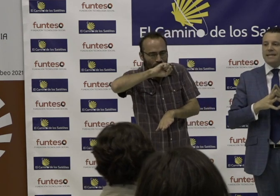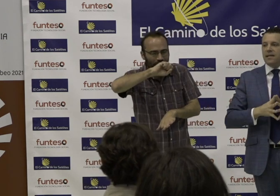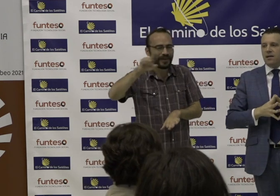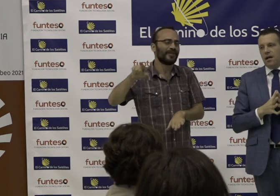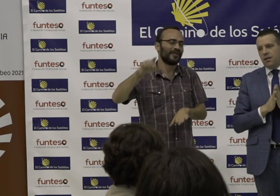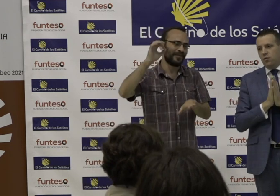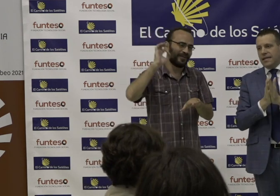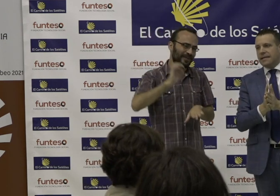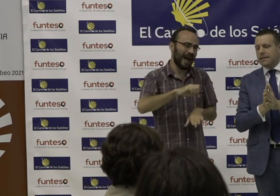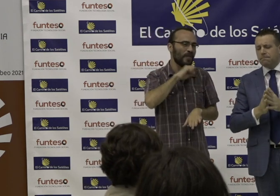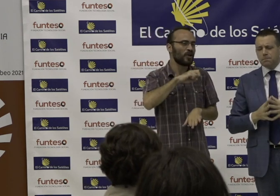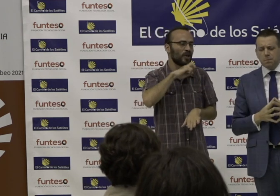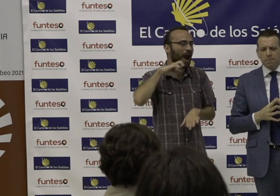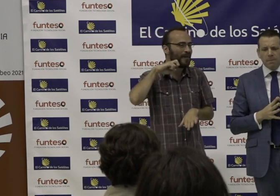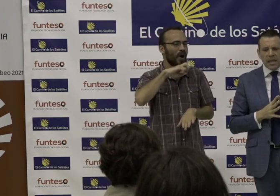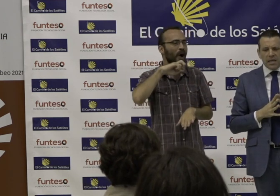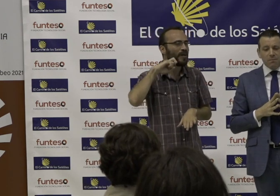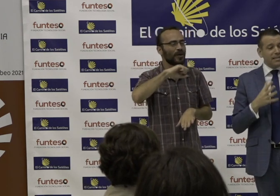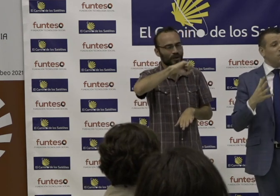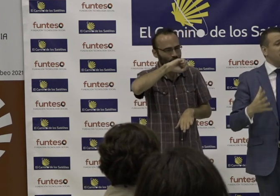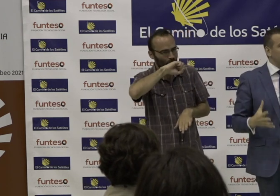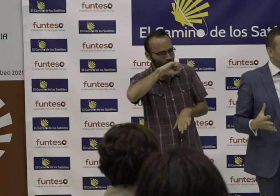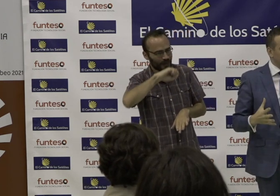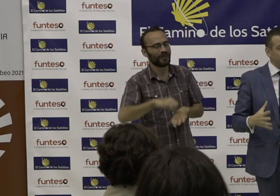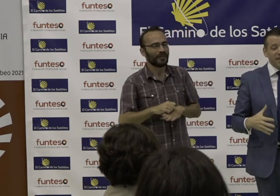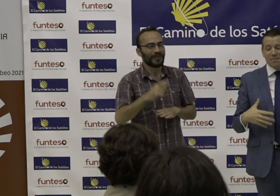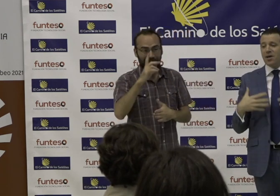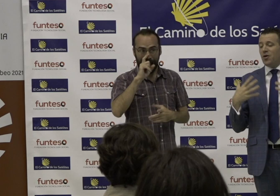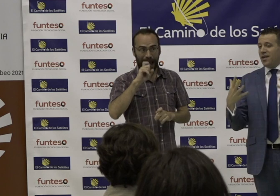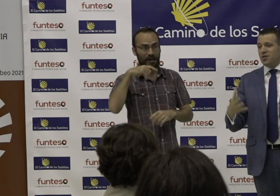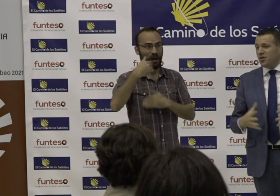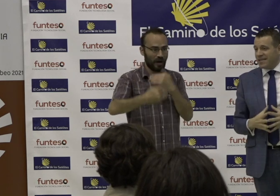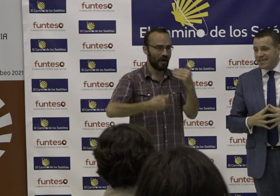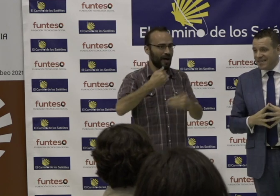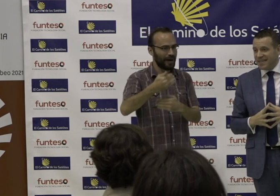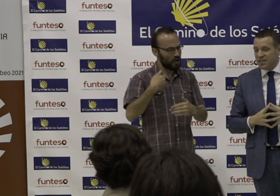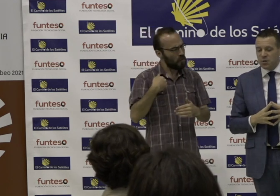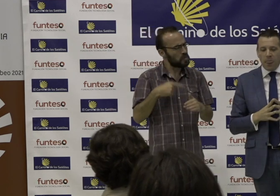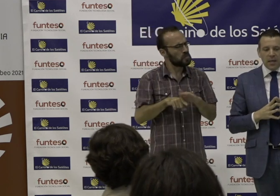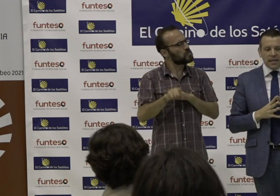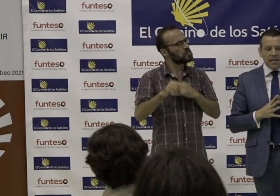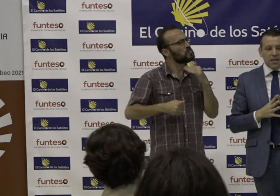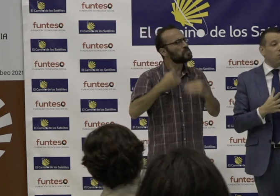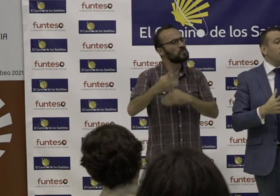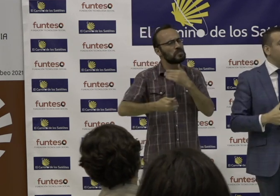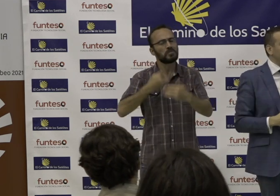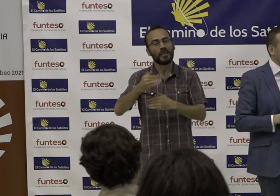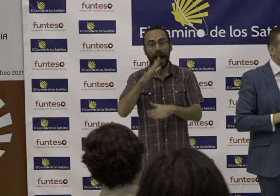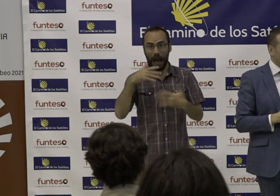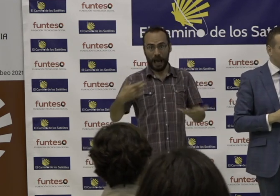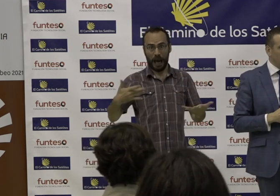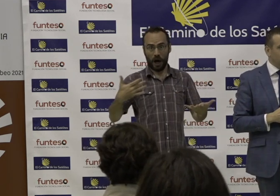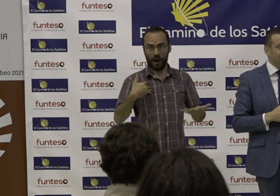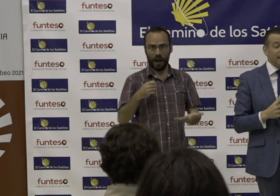luego partir hacia nuestra casa. Pasan los años, he mejorado en todas esas áreas y vuelvo a hacer el